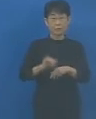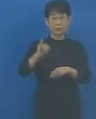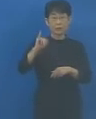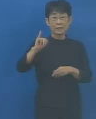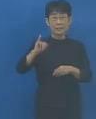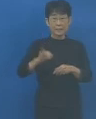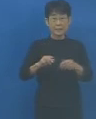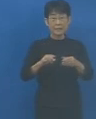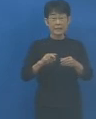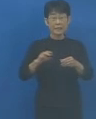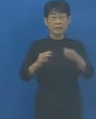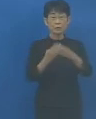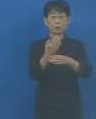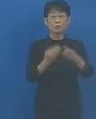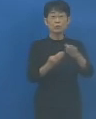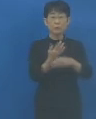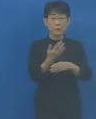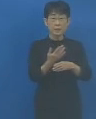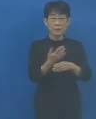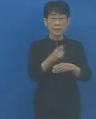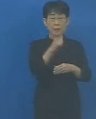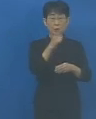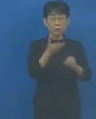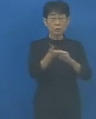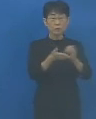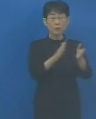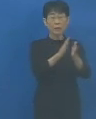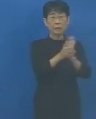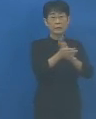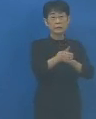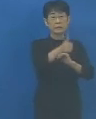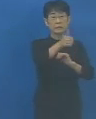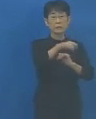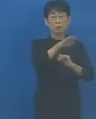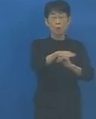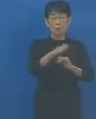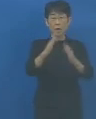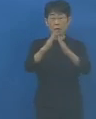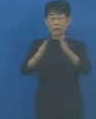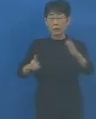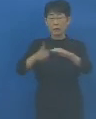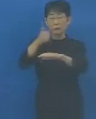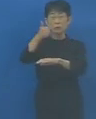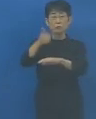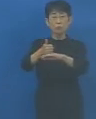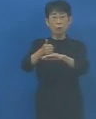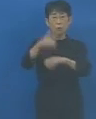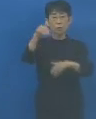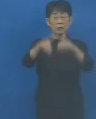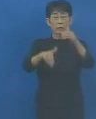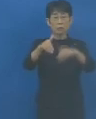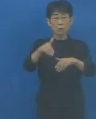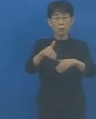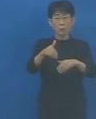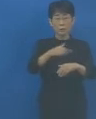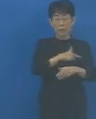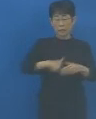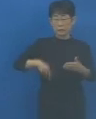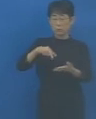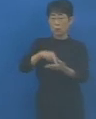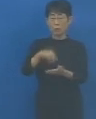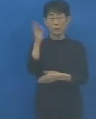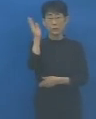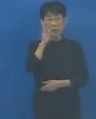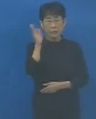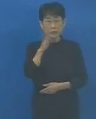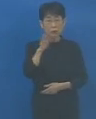徳島県知事が、この度は会長選挙に、出られないということを急遽お伺いを、しました